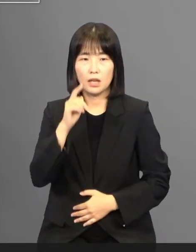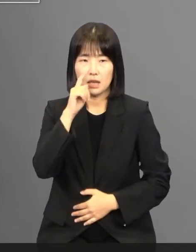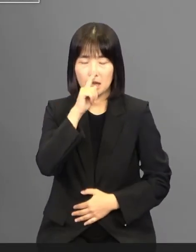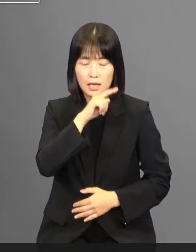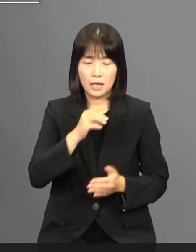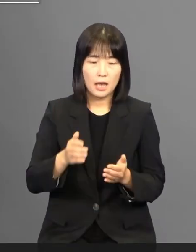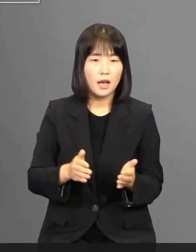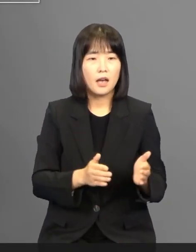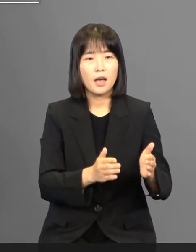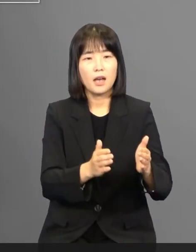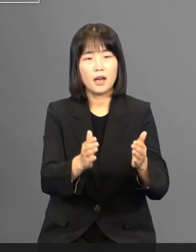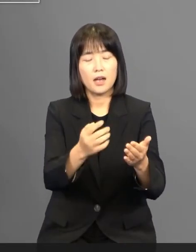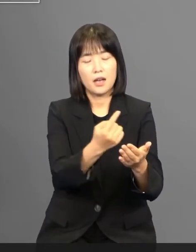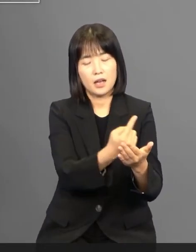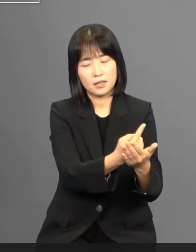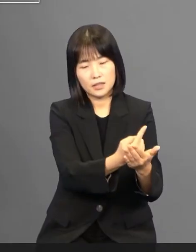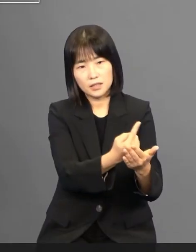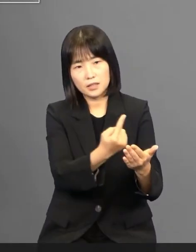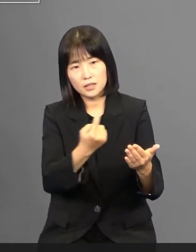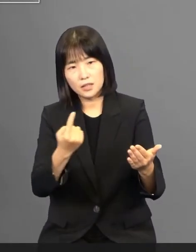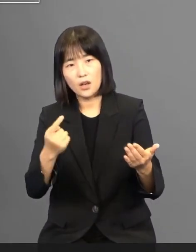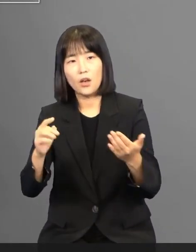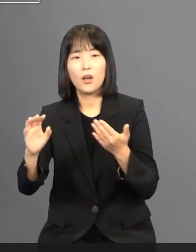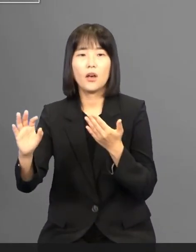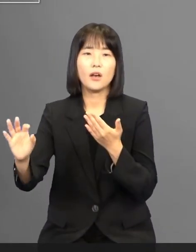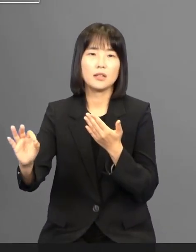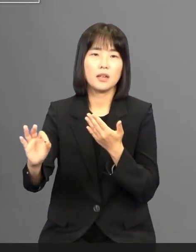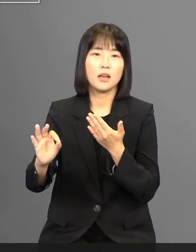구하여서 그 악한 길